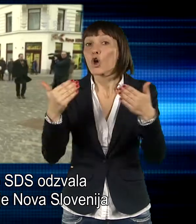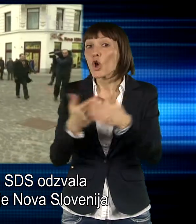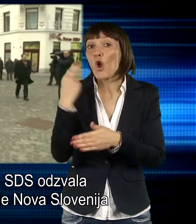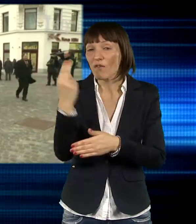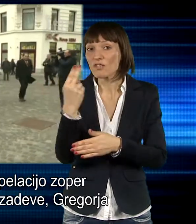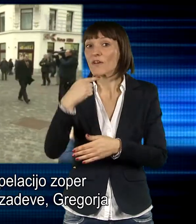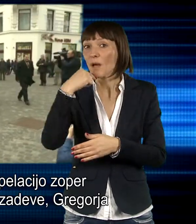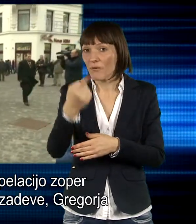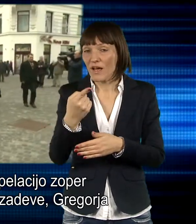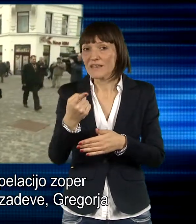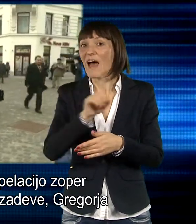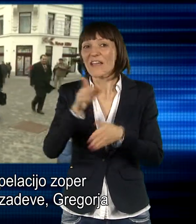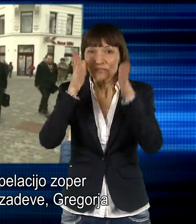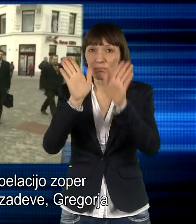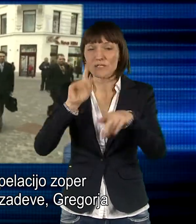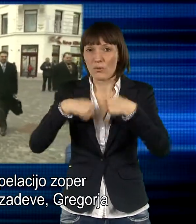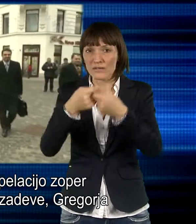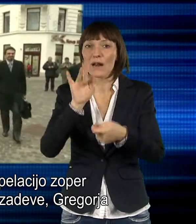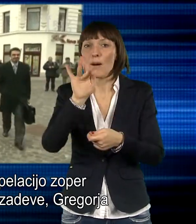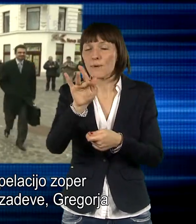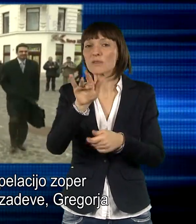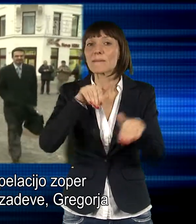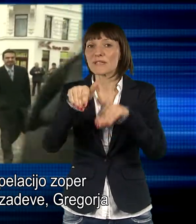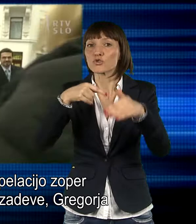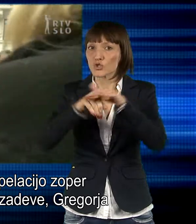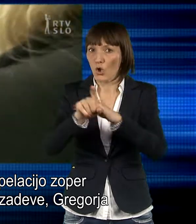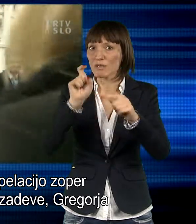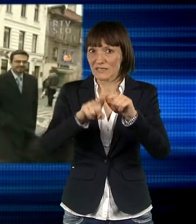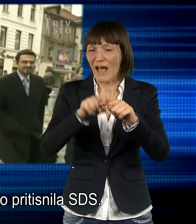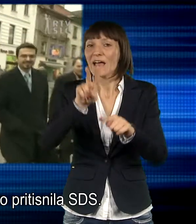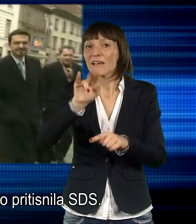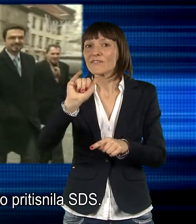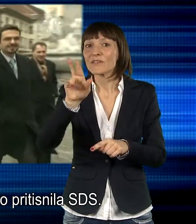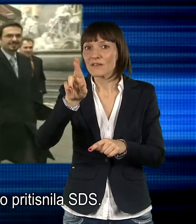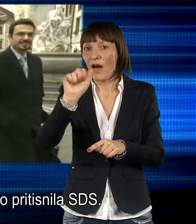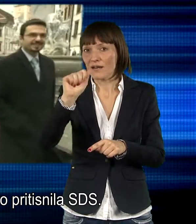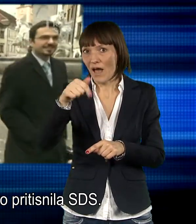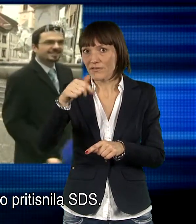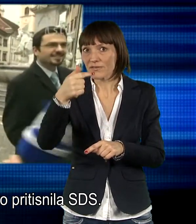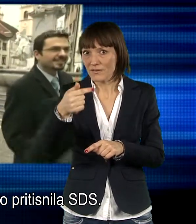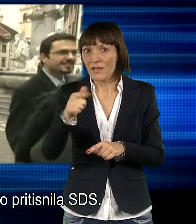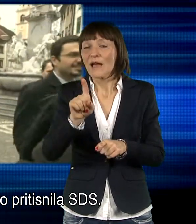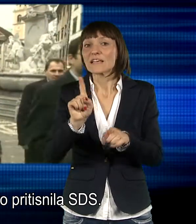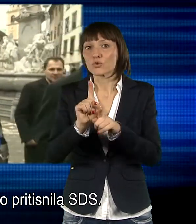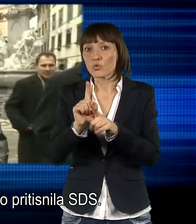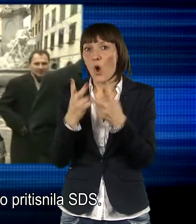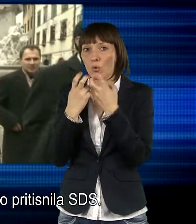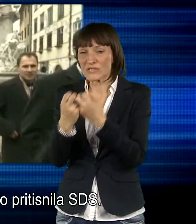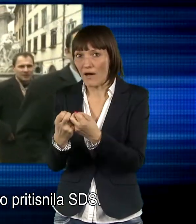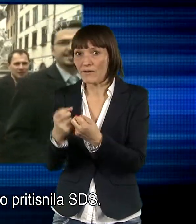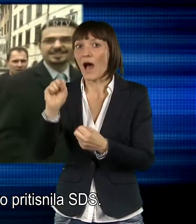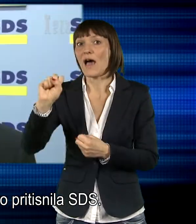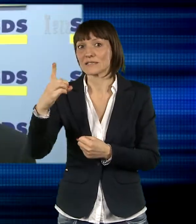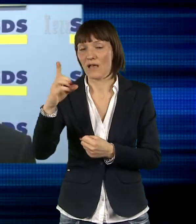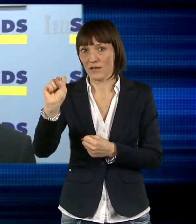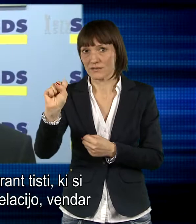Nova Slovenija napovedala interpelacijo zoper ministra za notranje zadeve Gregorja Viranta, je na zavoro pritisnila